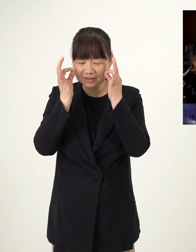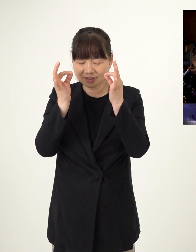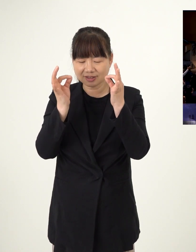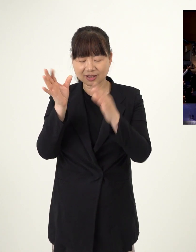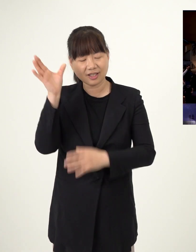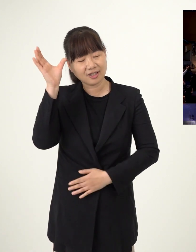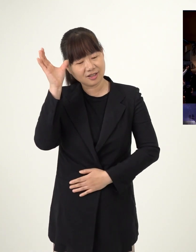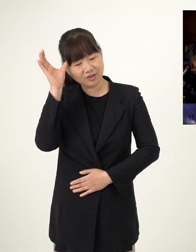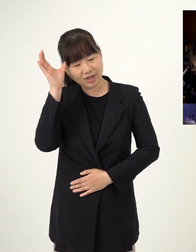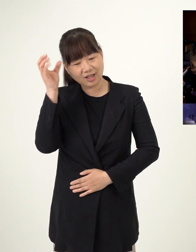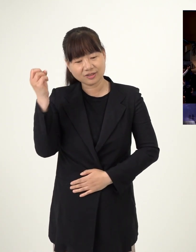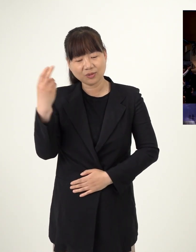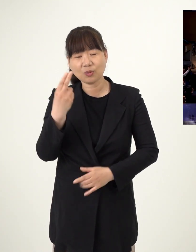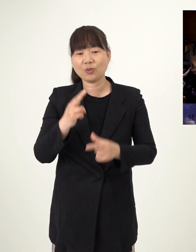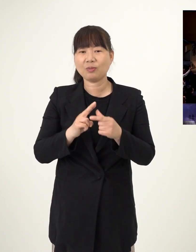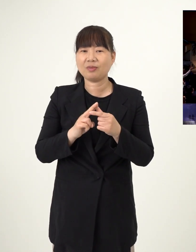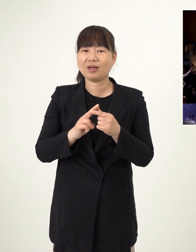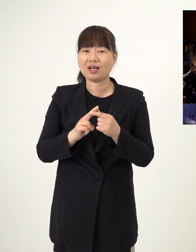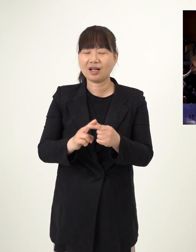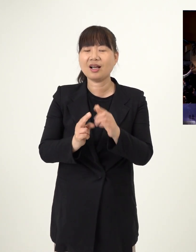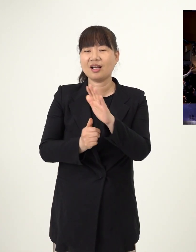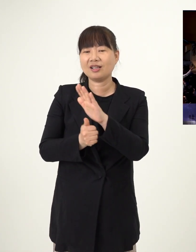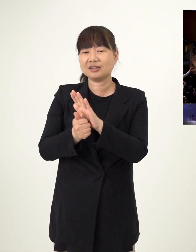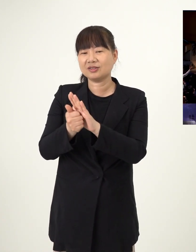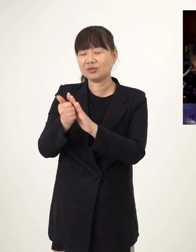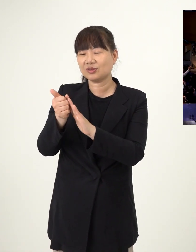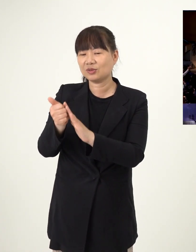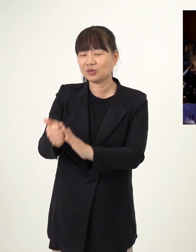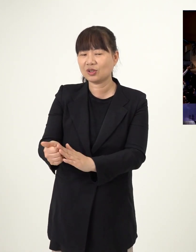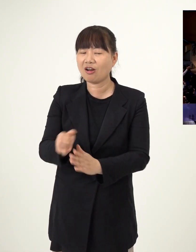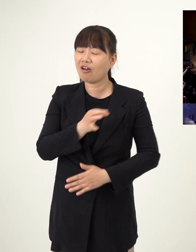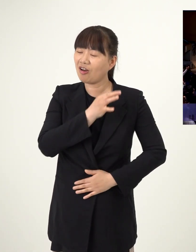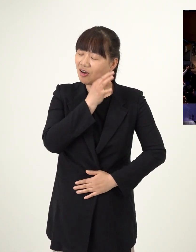간절한 기대와 소망,